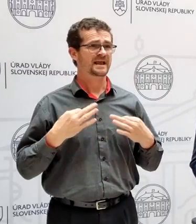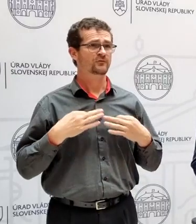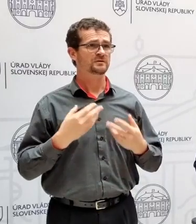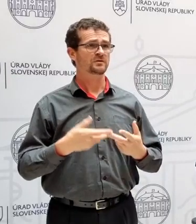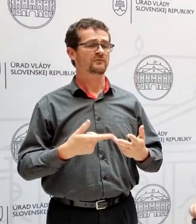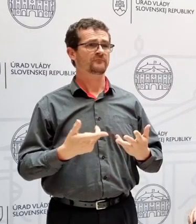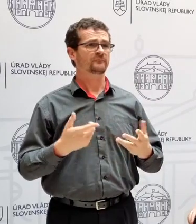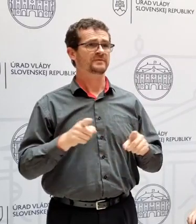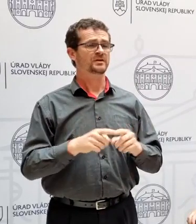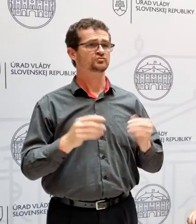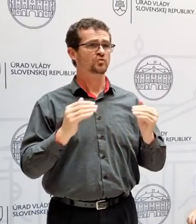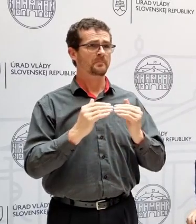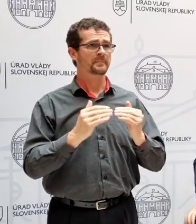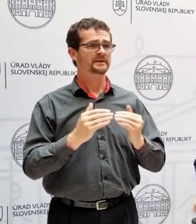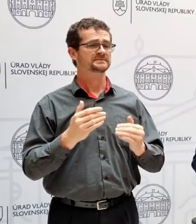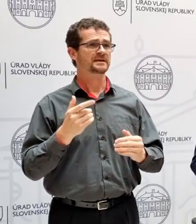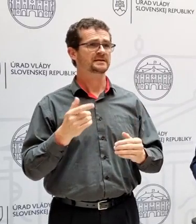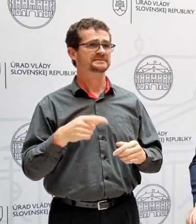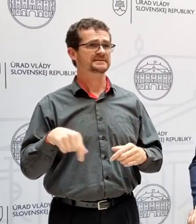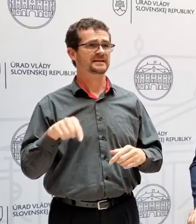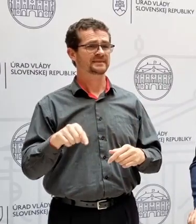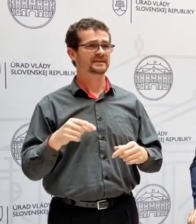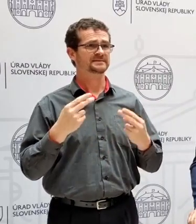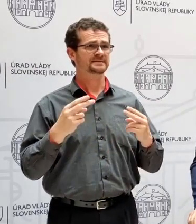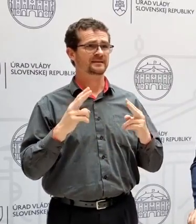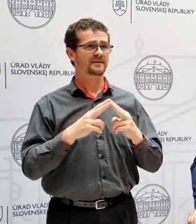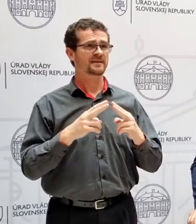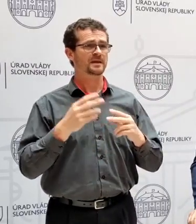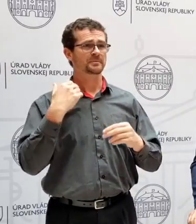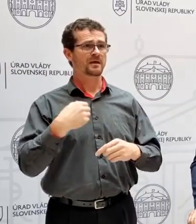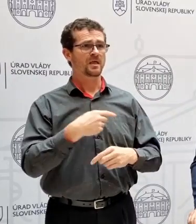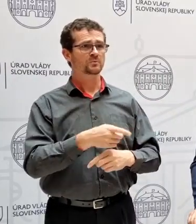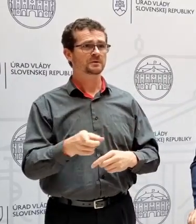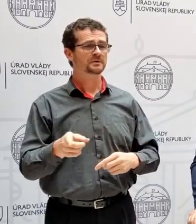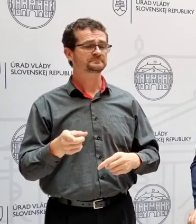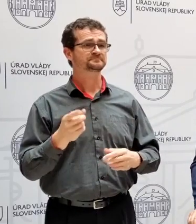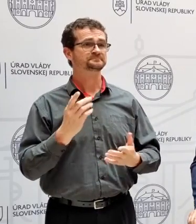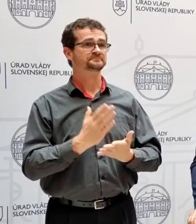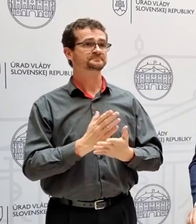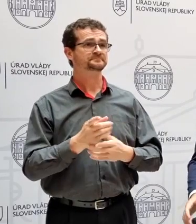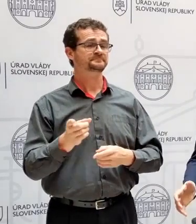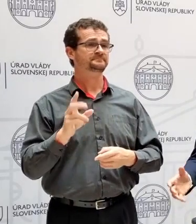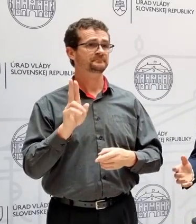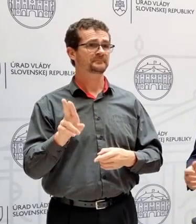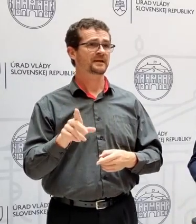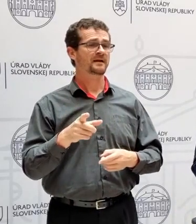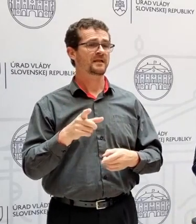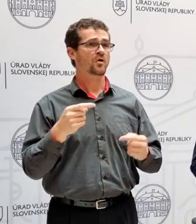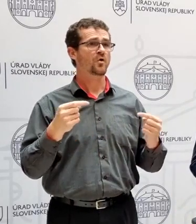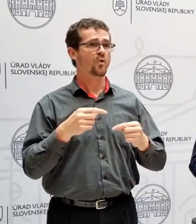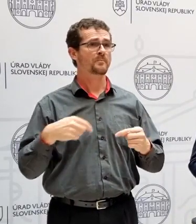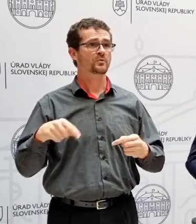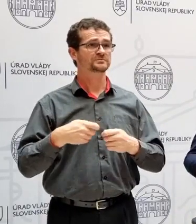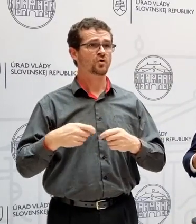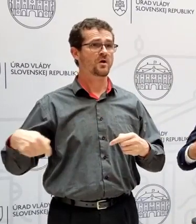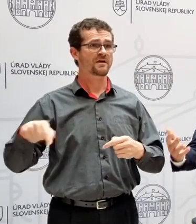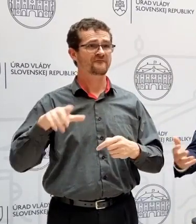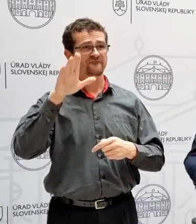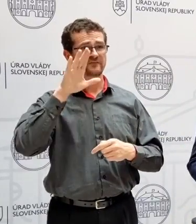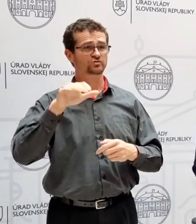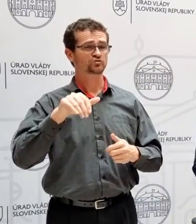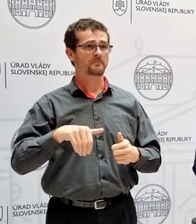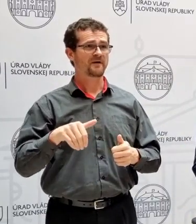zdravotníkov, takisto na kompenzácie týchto cien energií pre ľudí. Ak budete mať v opozícii koalíciu